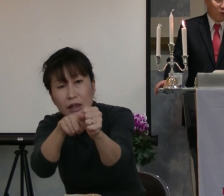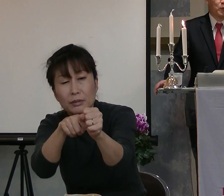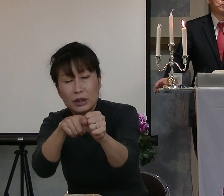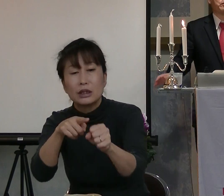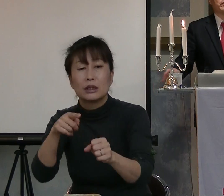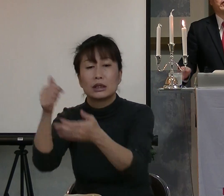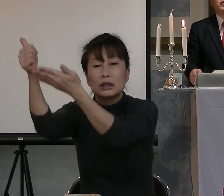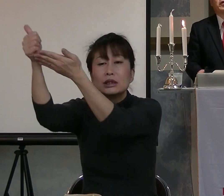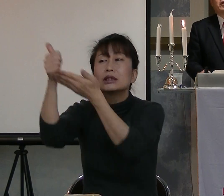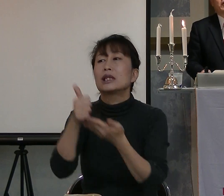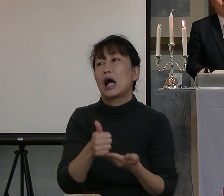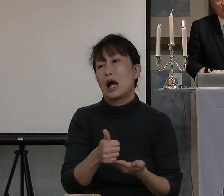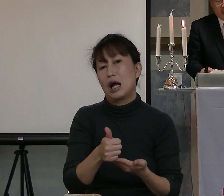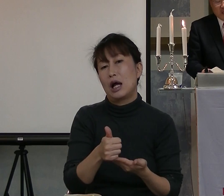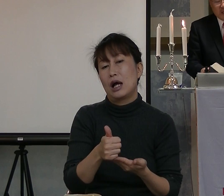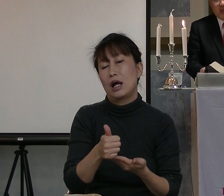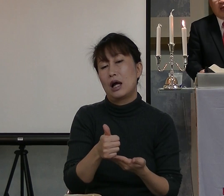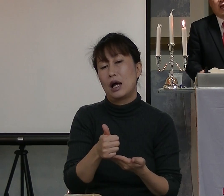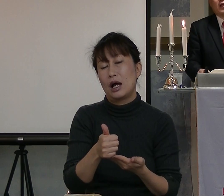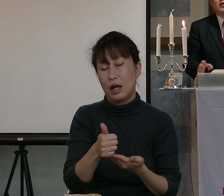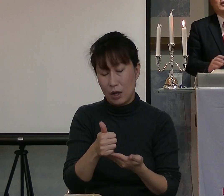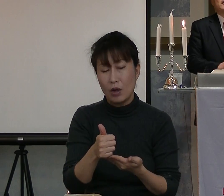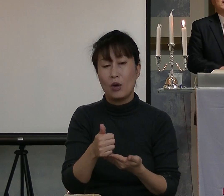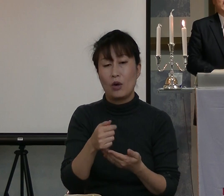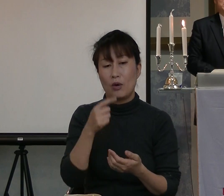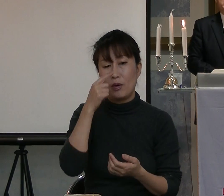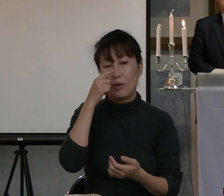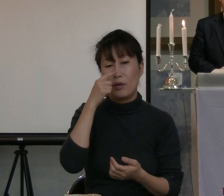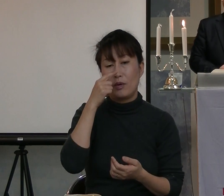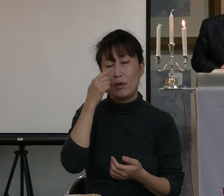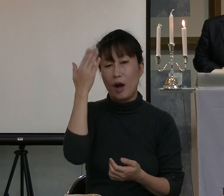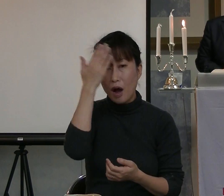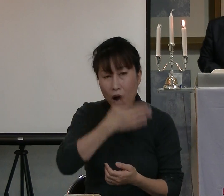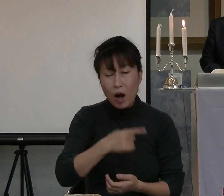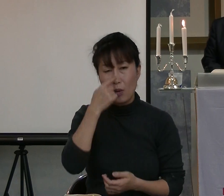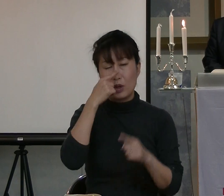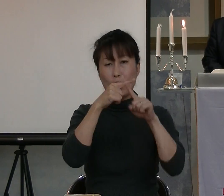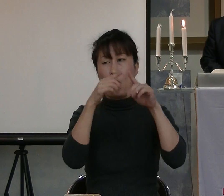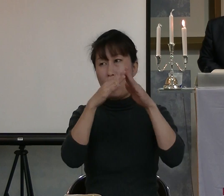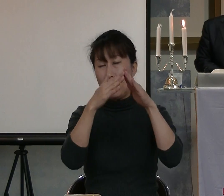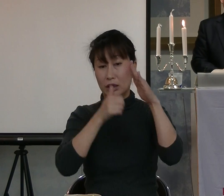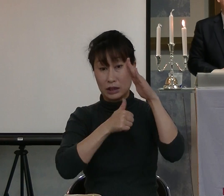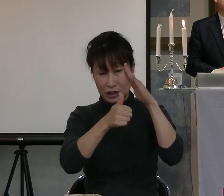ことを教会に来て初めて聞いた時に、